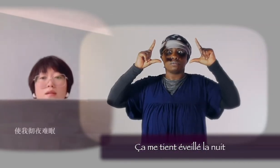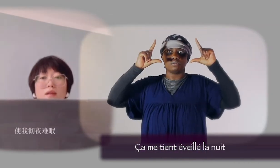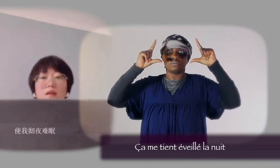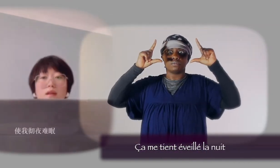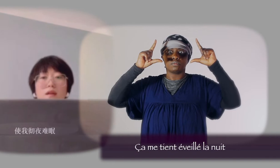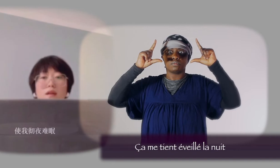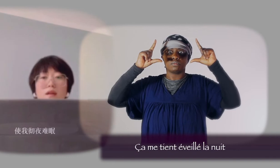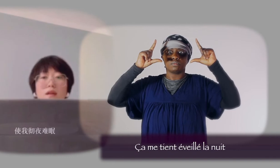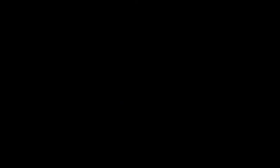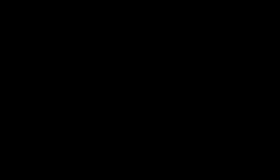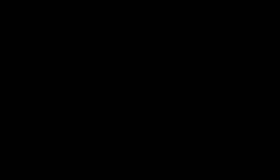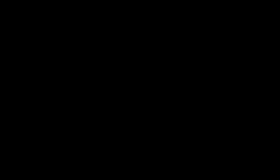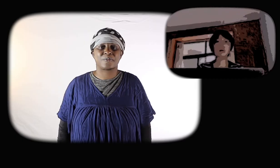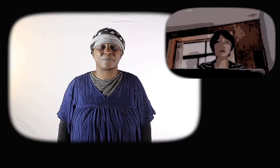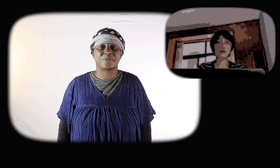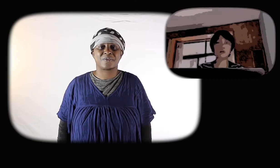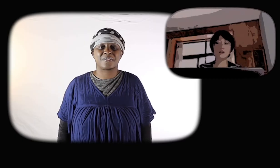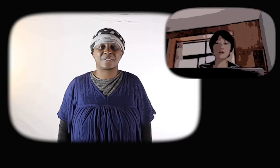眠。